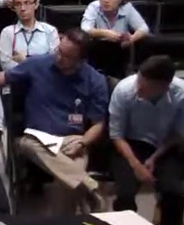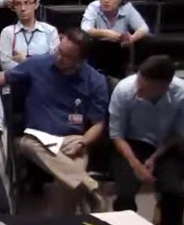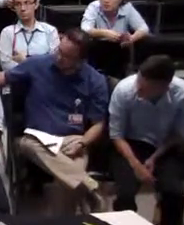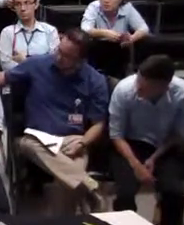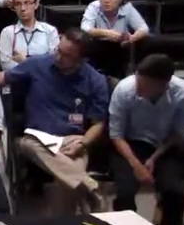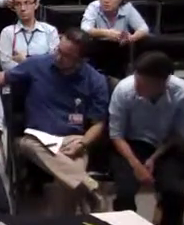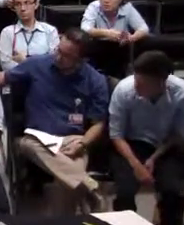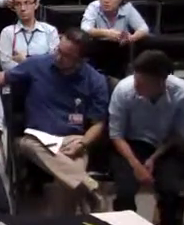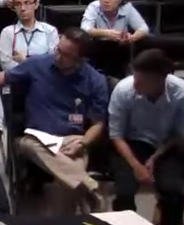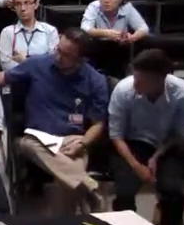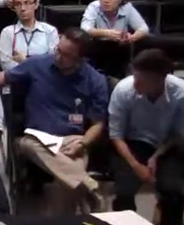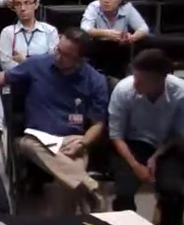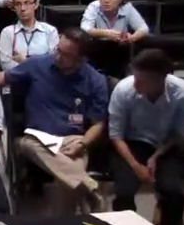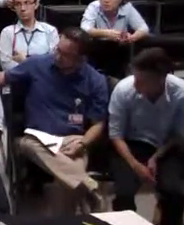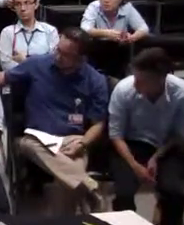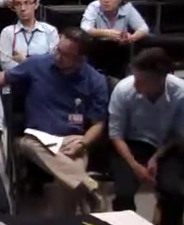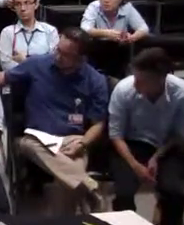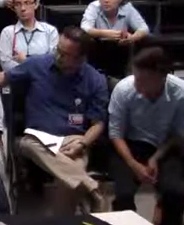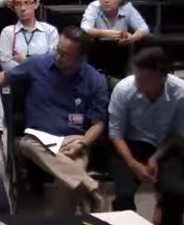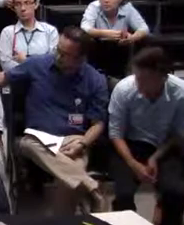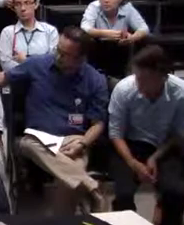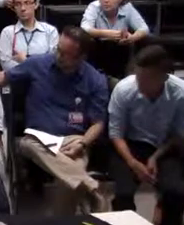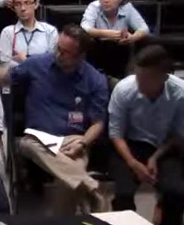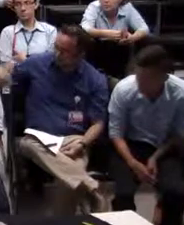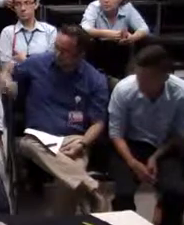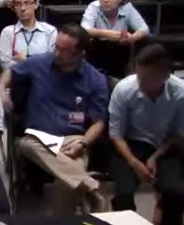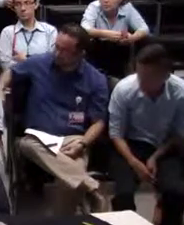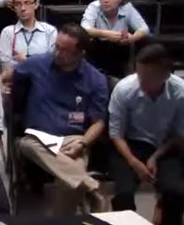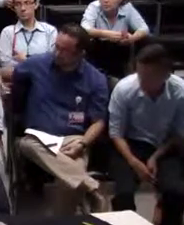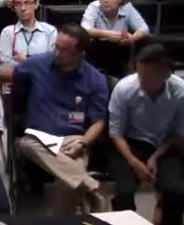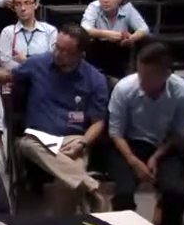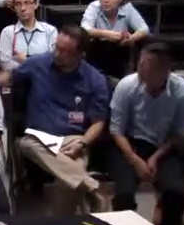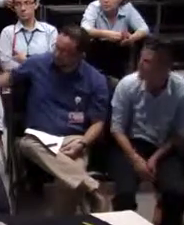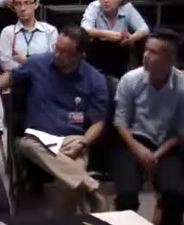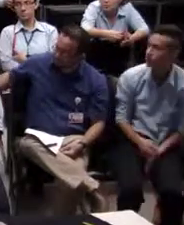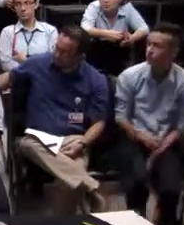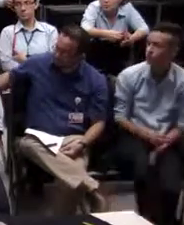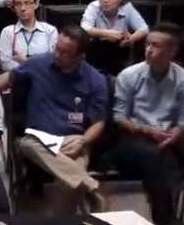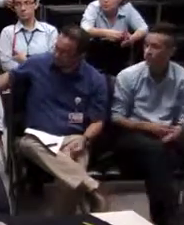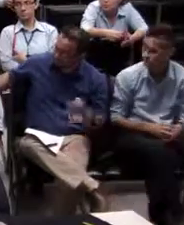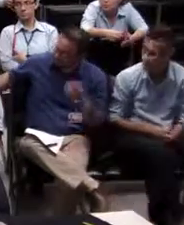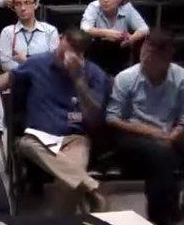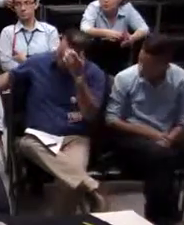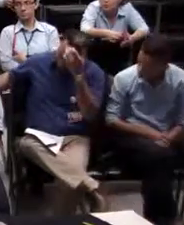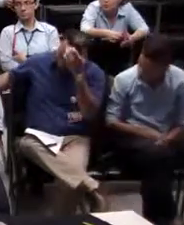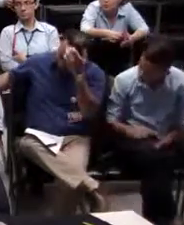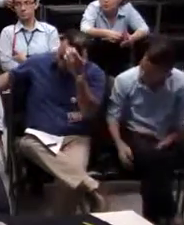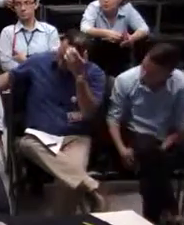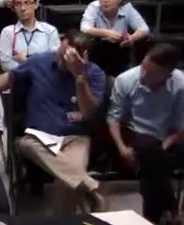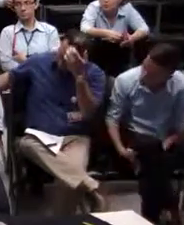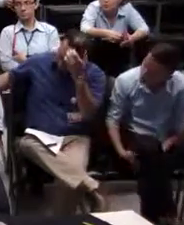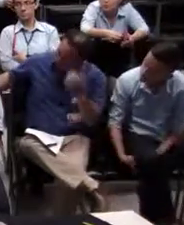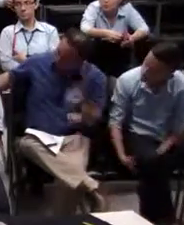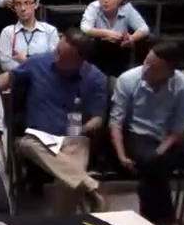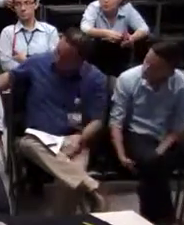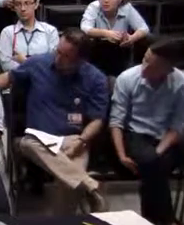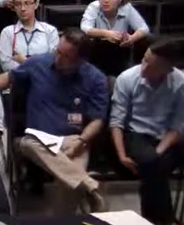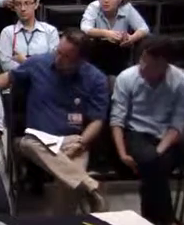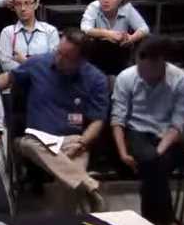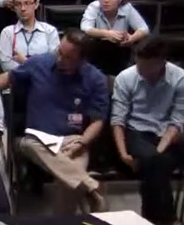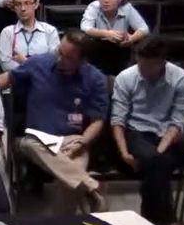cuentos, rondas, pero en el caso de los oyentes en ellos sí es eso más común, pero mientras que para nosotros los oyentes no existen